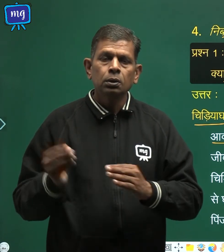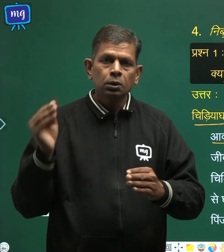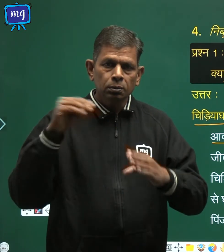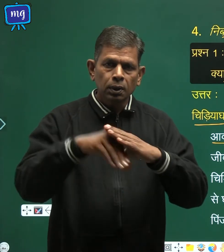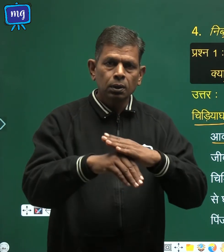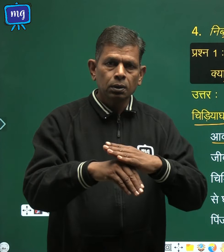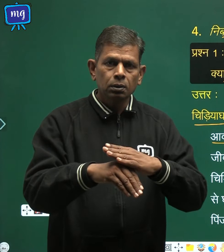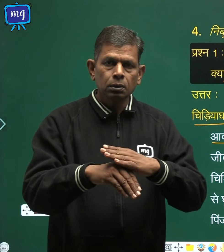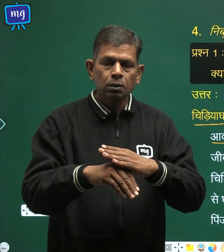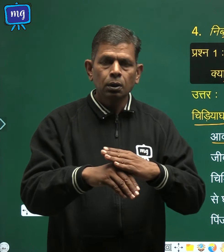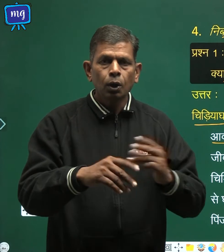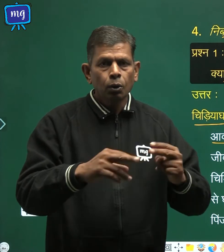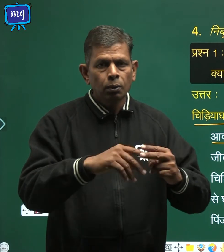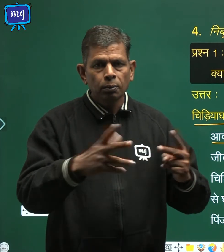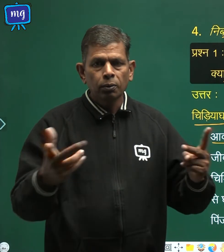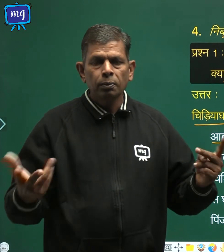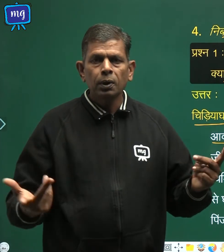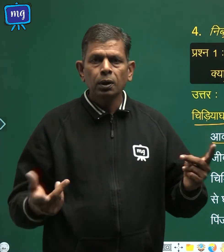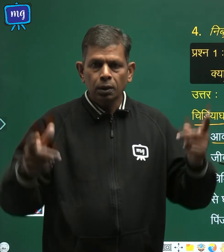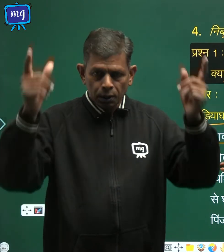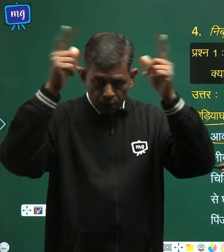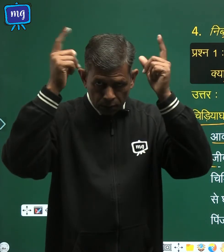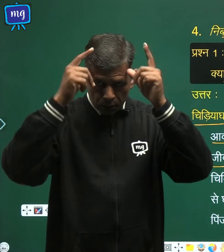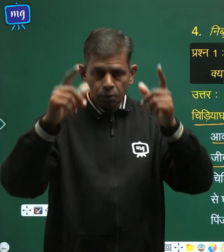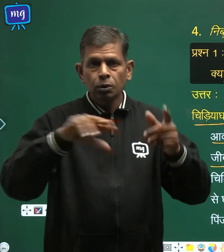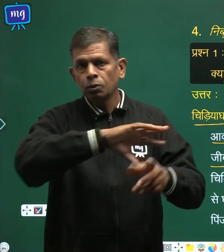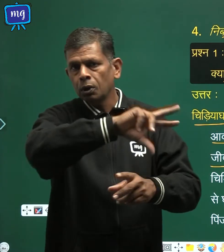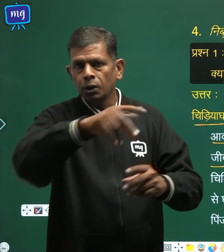जिसमें विभिन्न प्रकार के जीव जंतु को